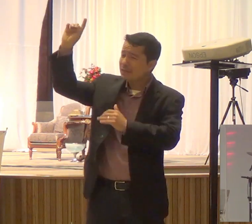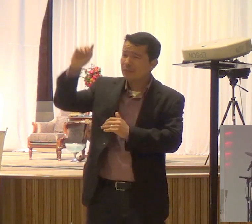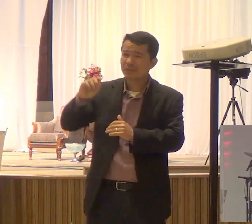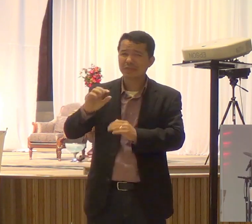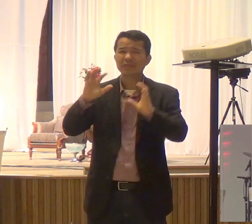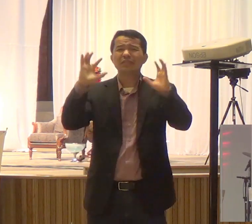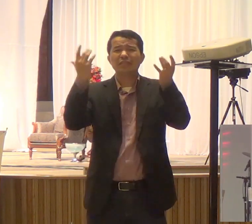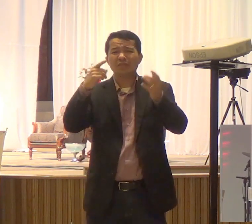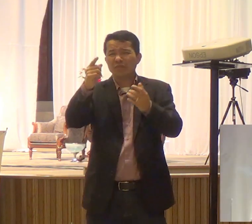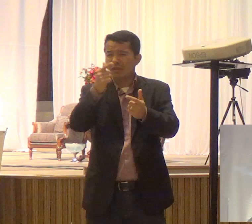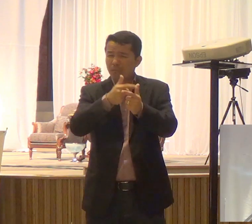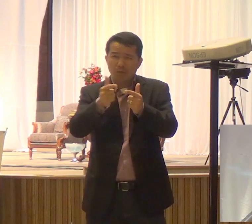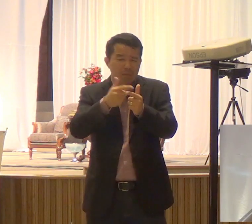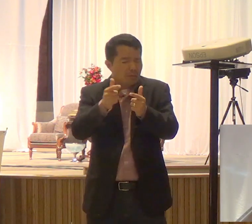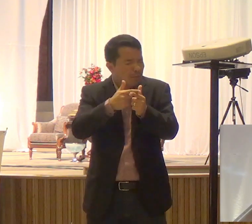pela vida,